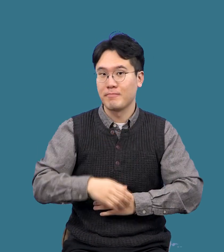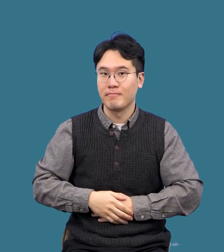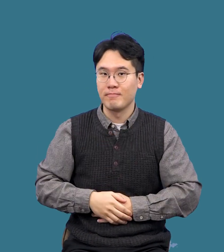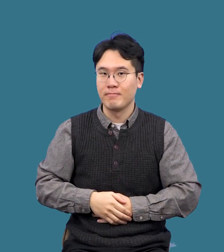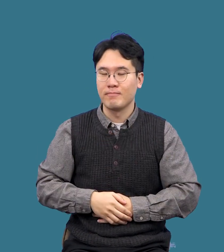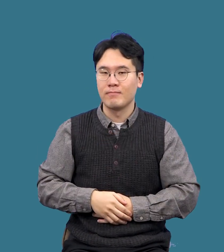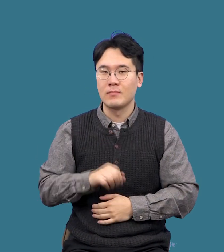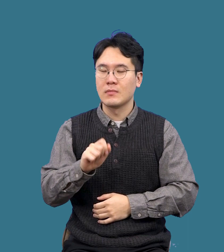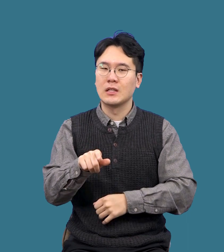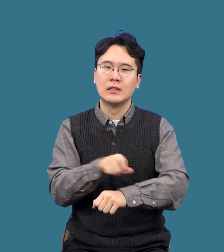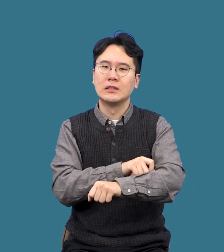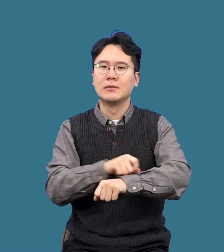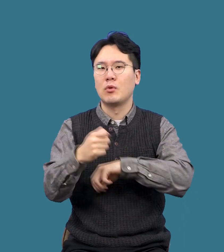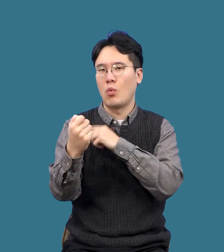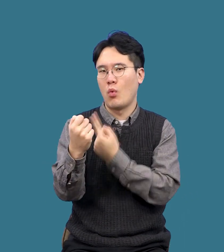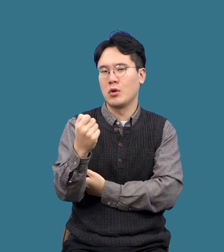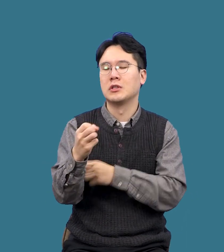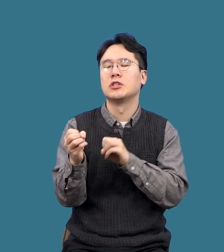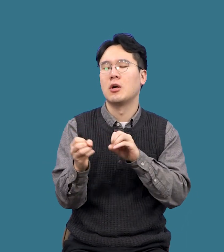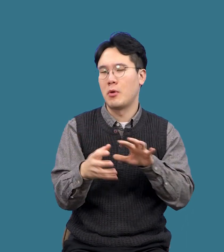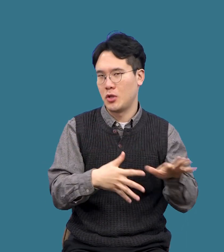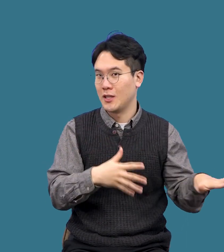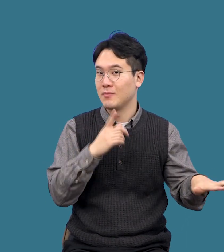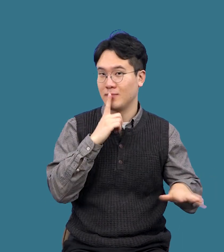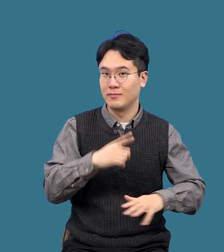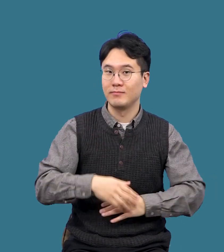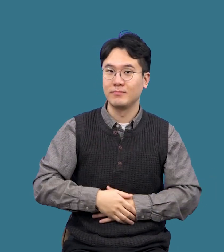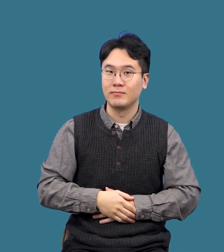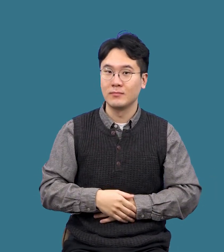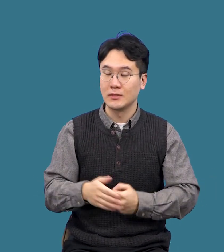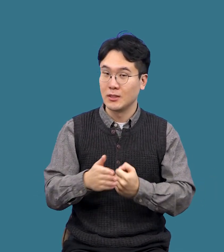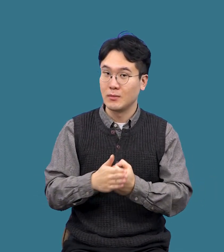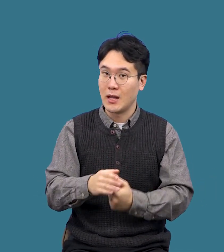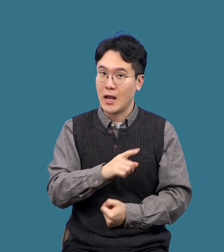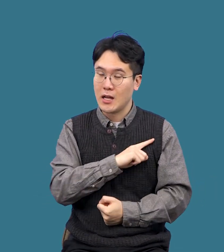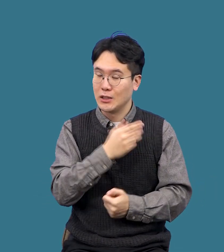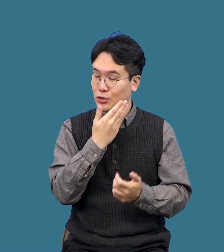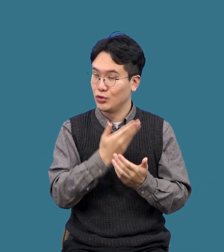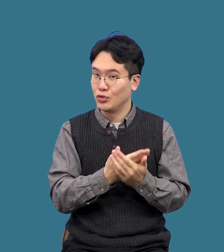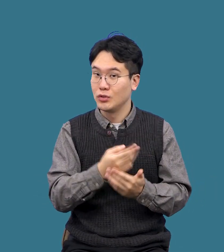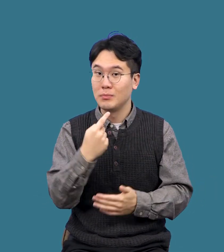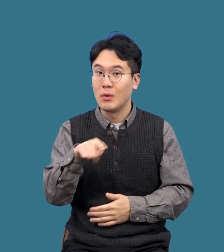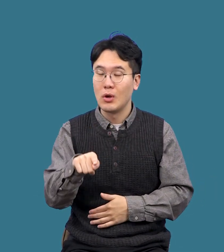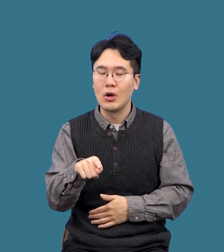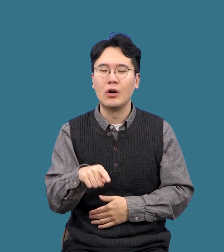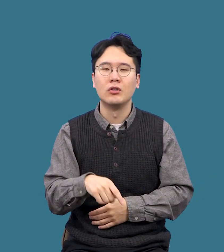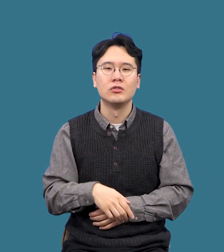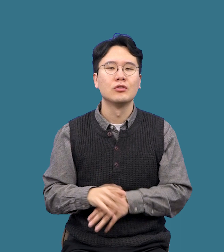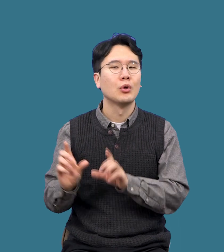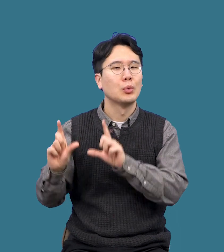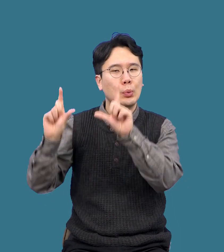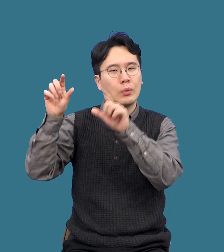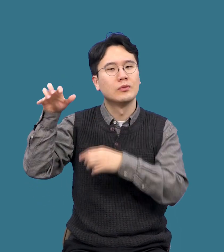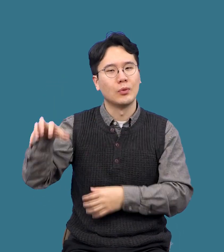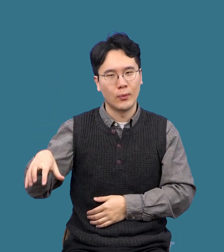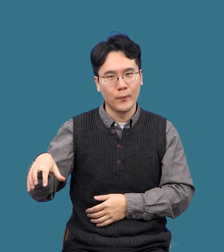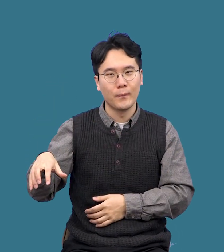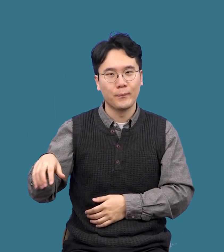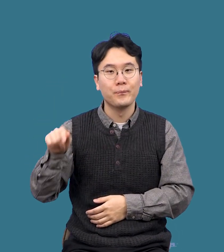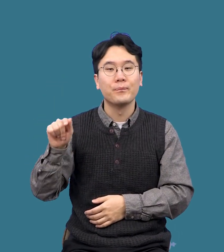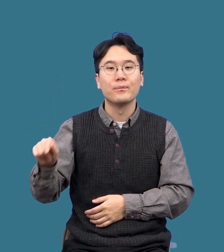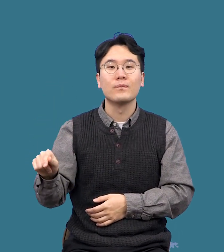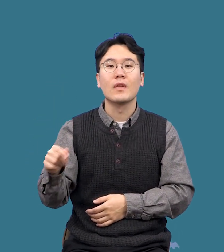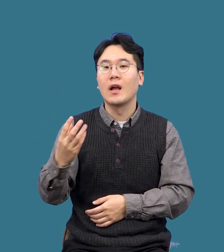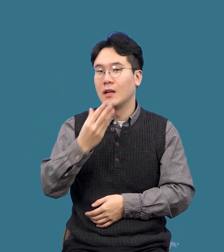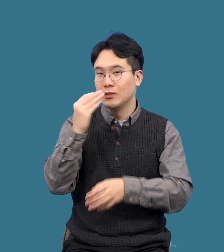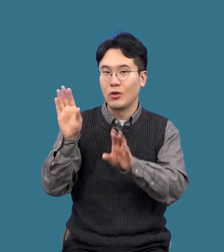것입니다. 자, 그래서 이제 제일 중요한 것은 동쪽이거든요. 동쪽에 이 성막으로 들어오는 문도 동쪽에